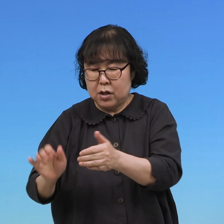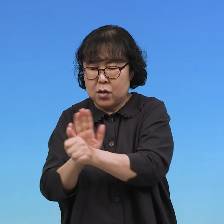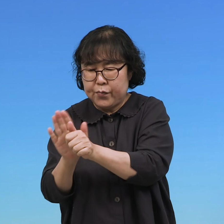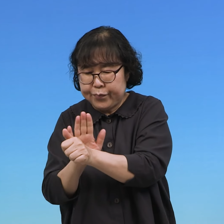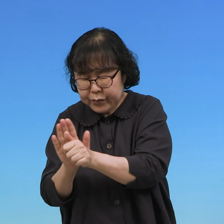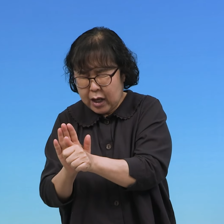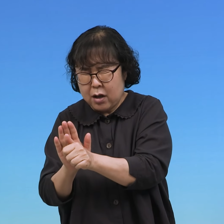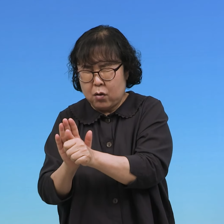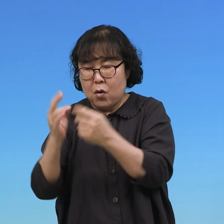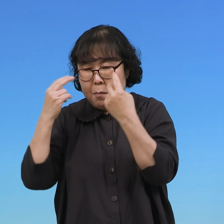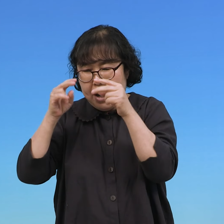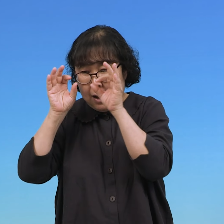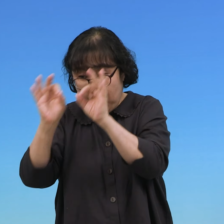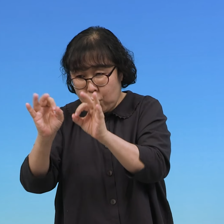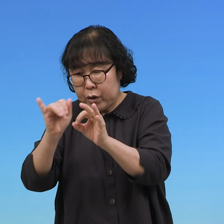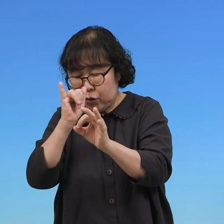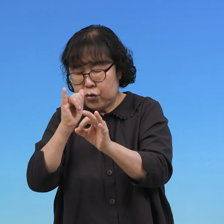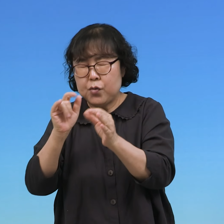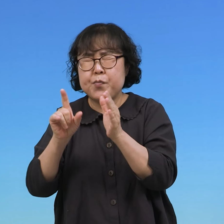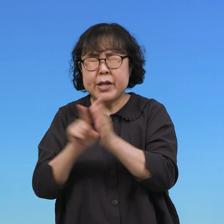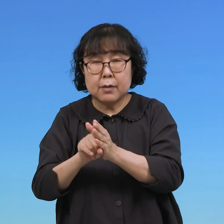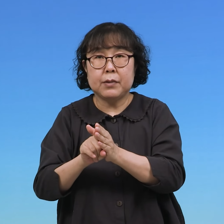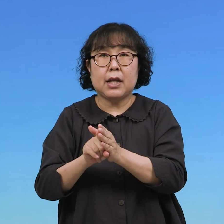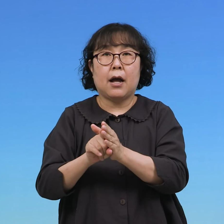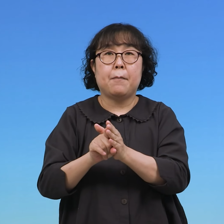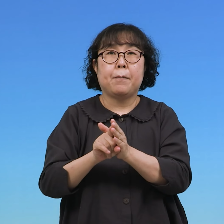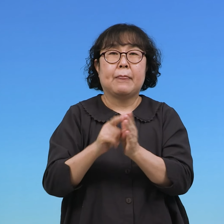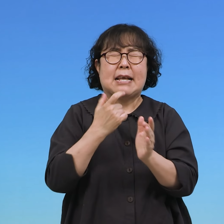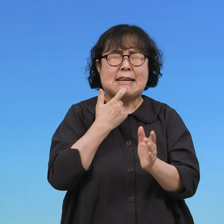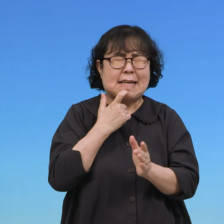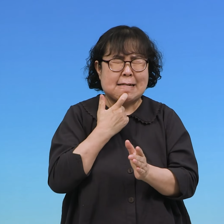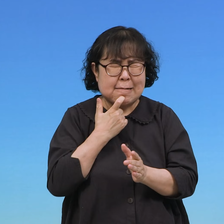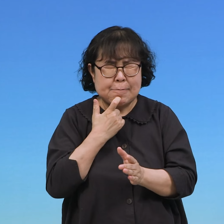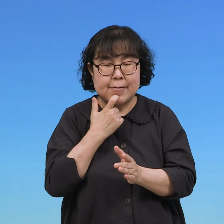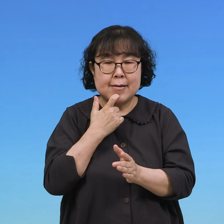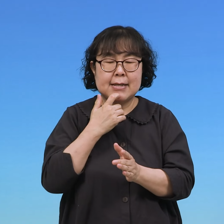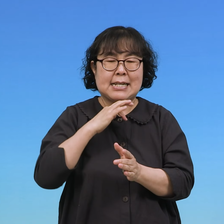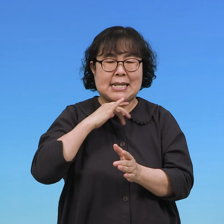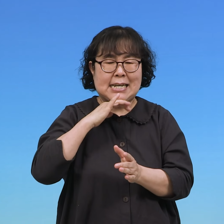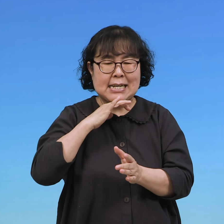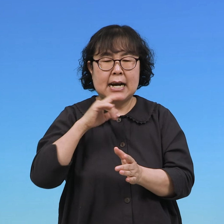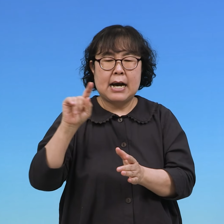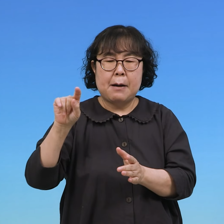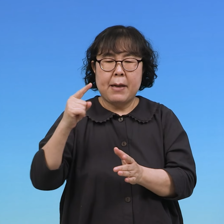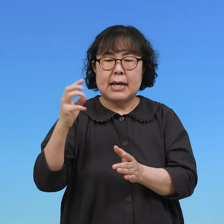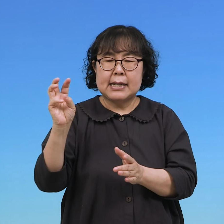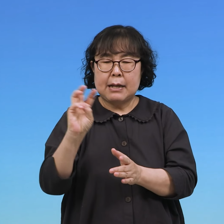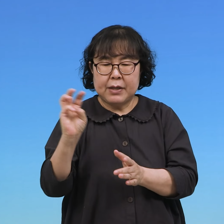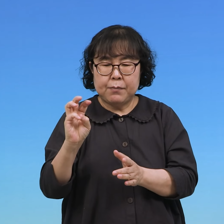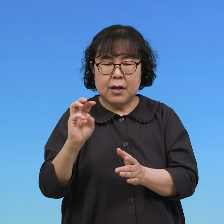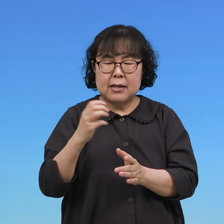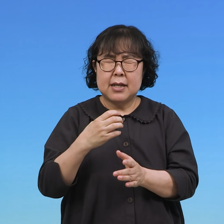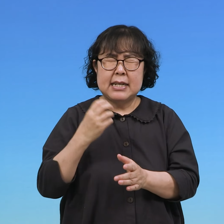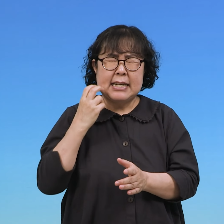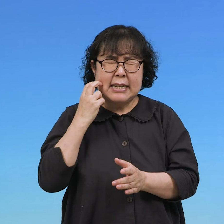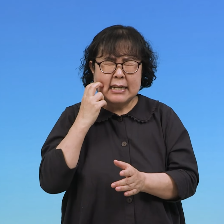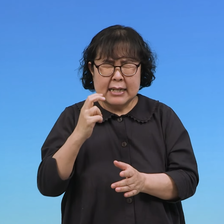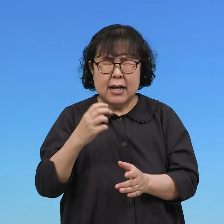야곱이 눈물로 고백했던 것처럼 내 나그네 길의 세월 130년 험악한 세월을 보내었나이다. 하나님이 다루어